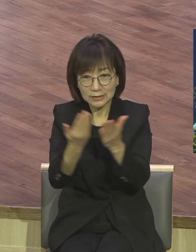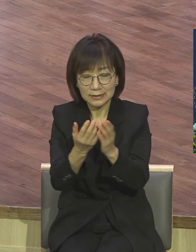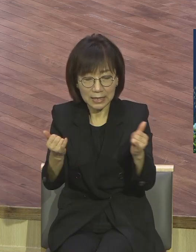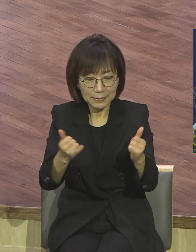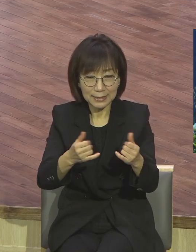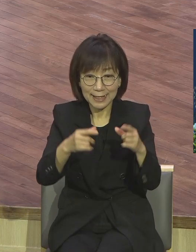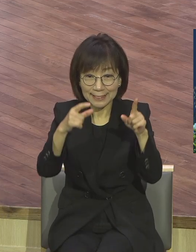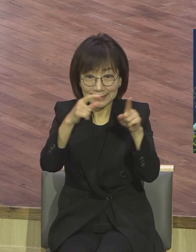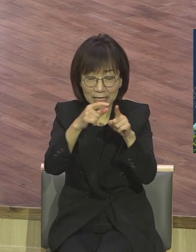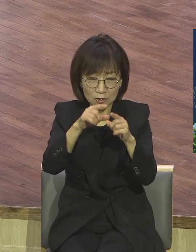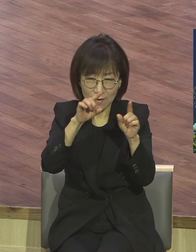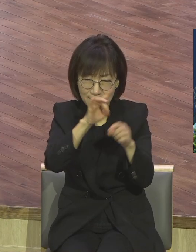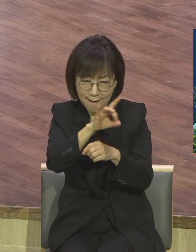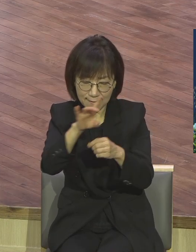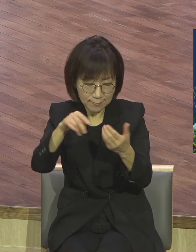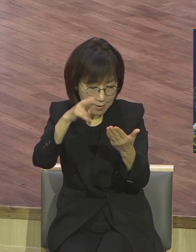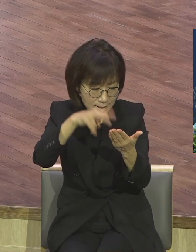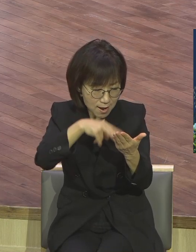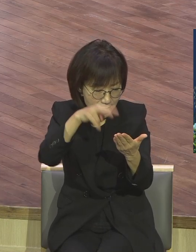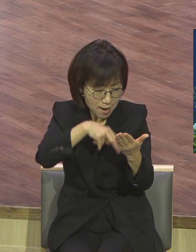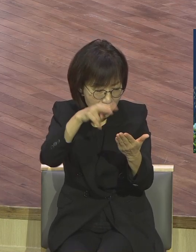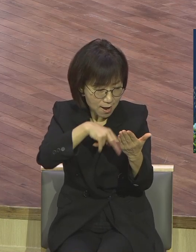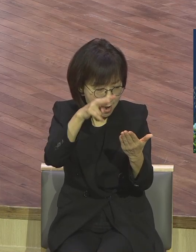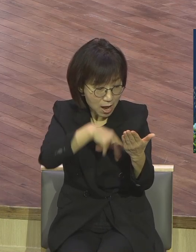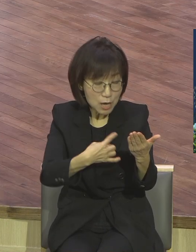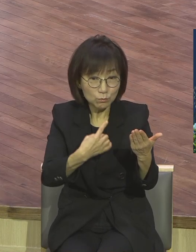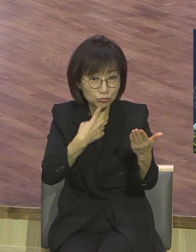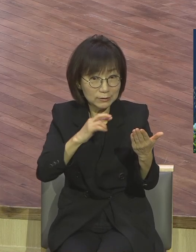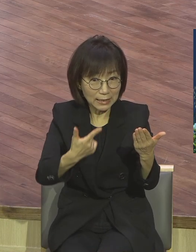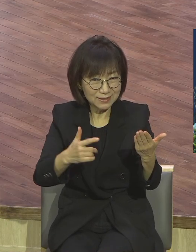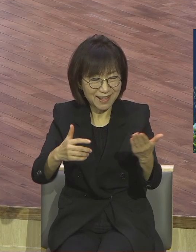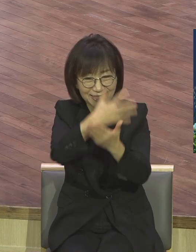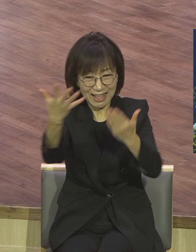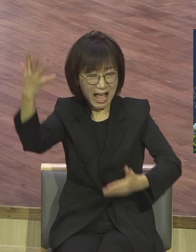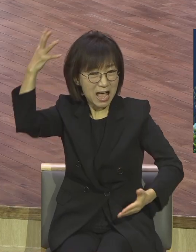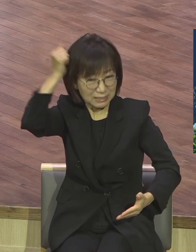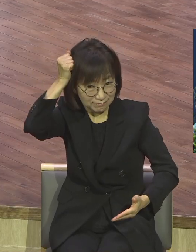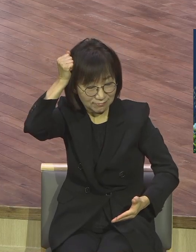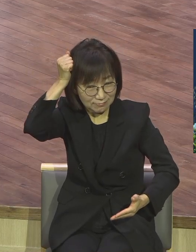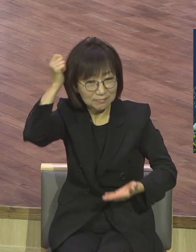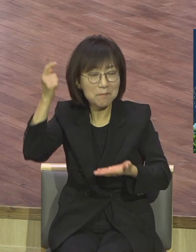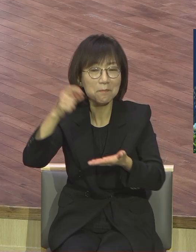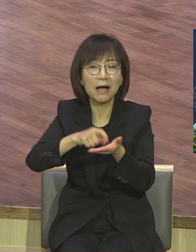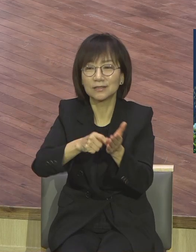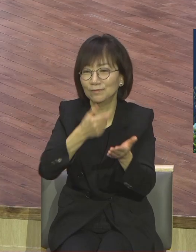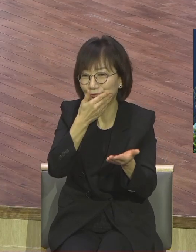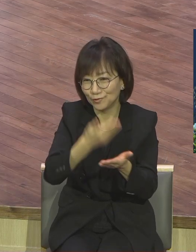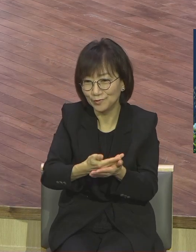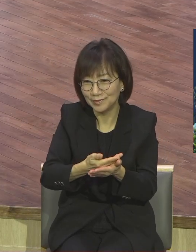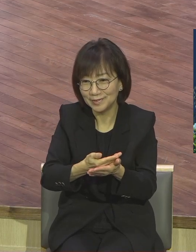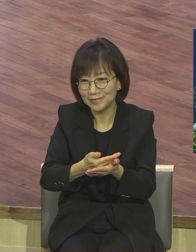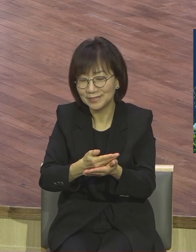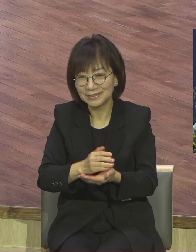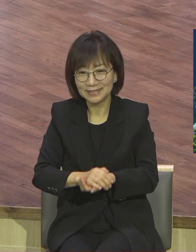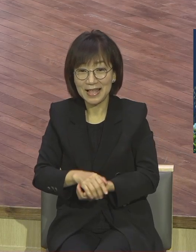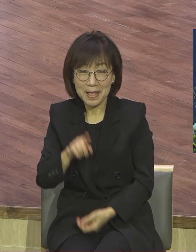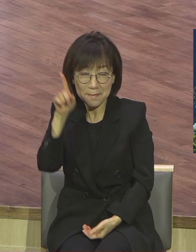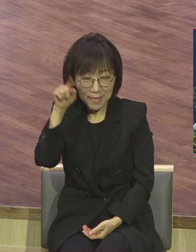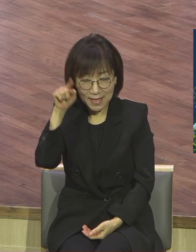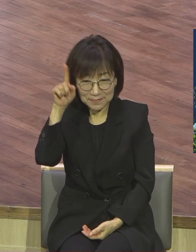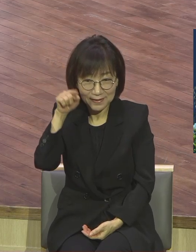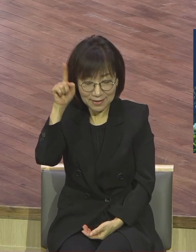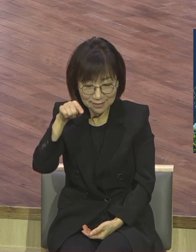읽을 뿐만 아니라 암송할 가치가 있다. 특별히 매일매일 영혼에